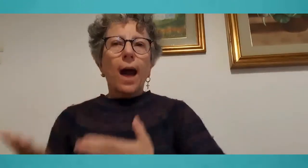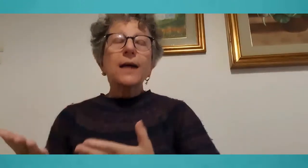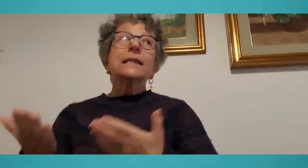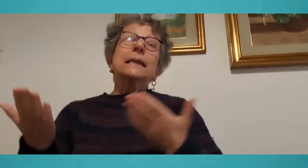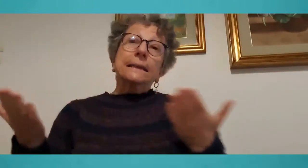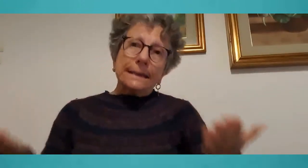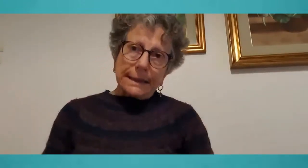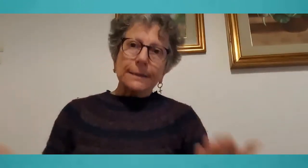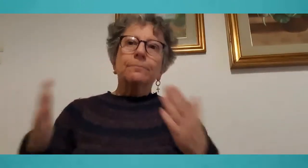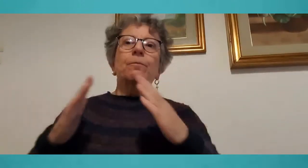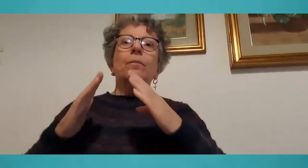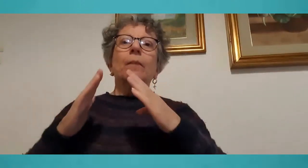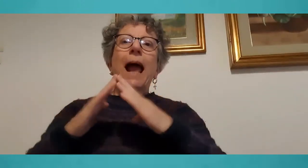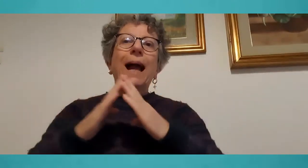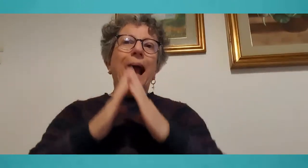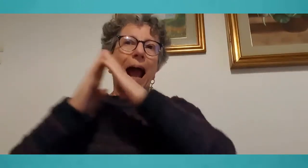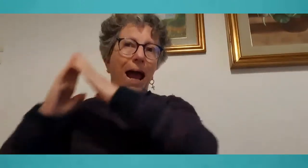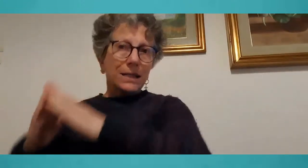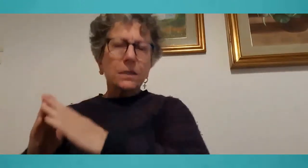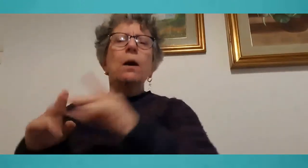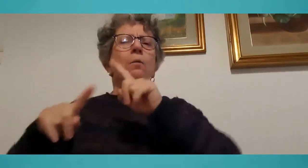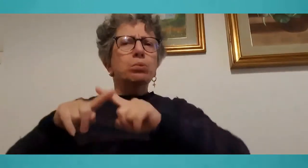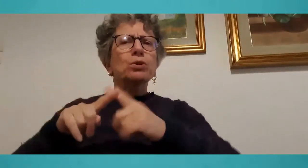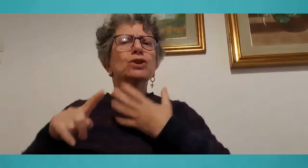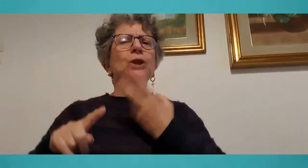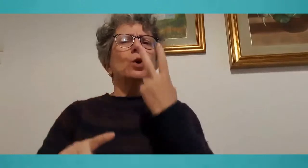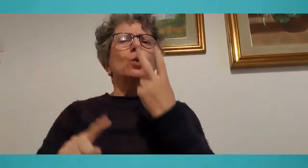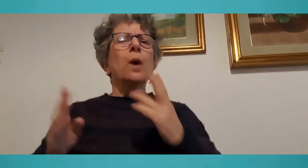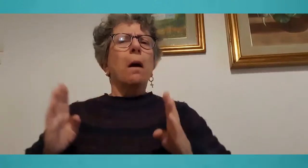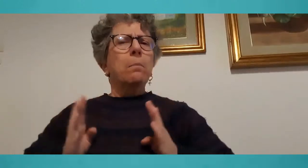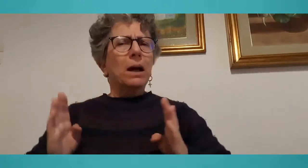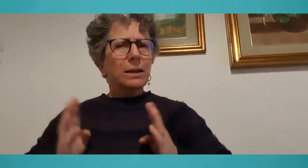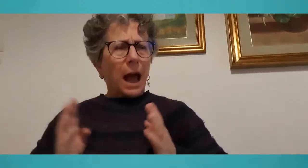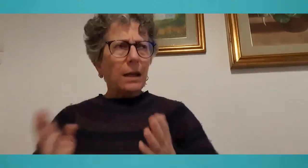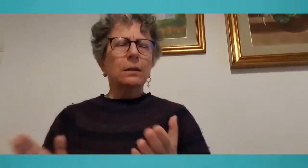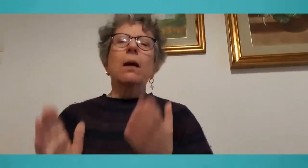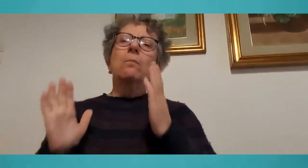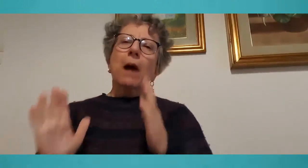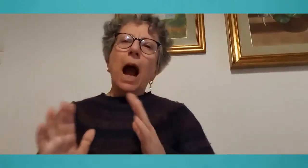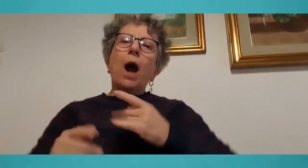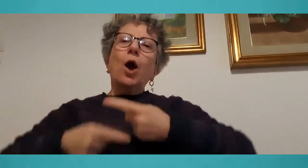Padan